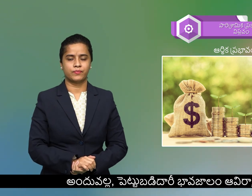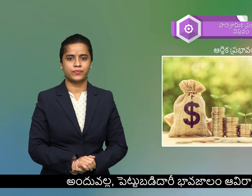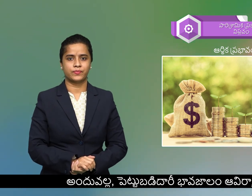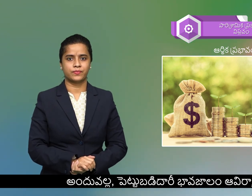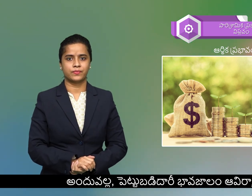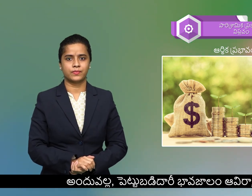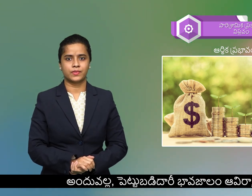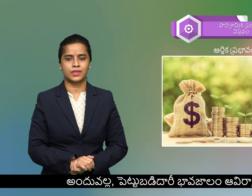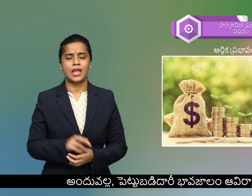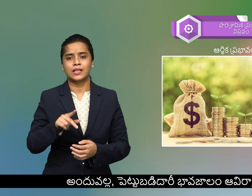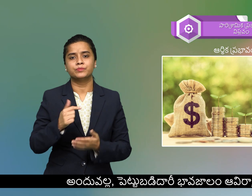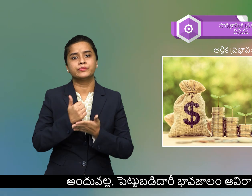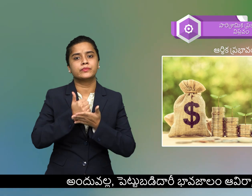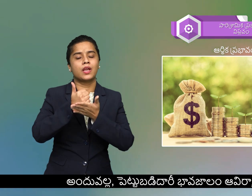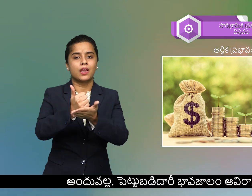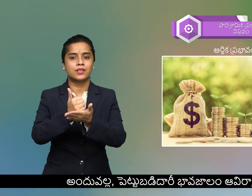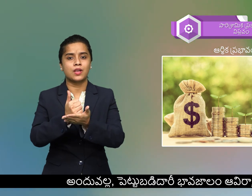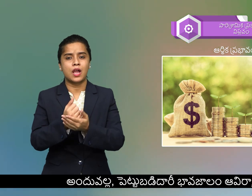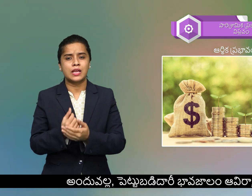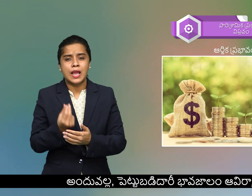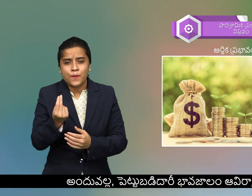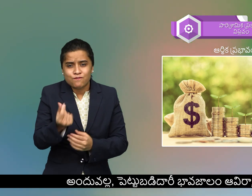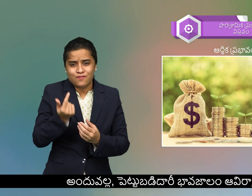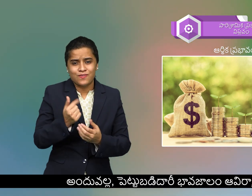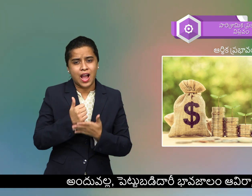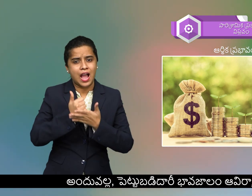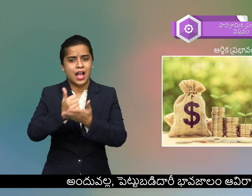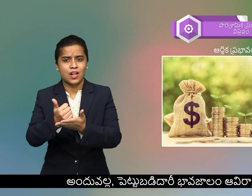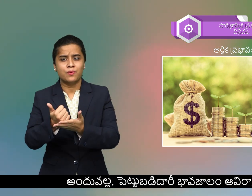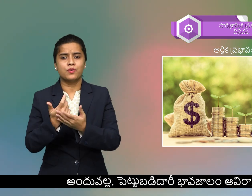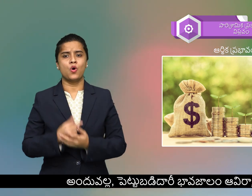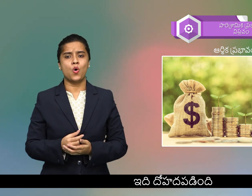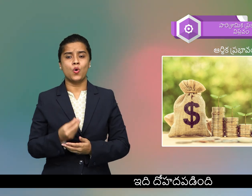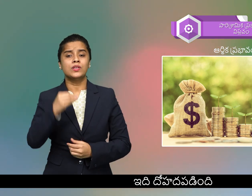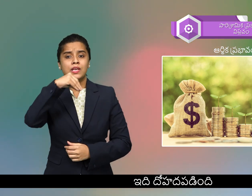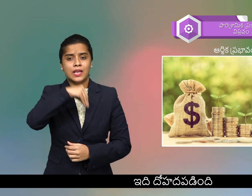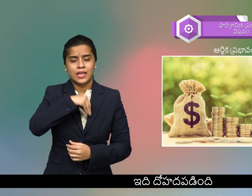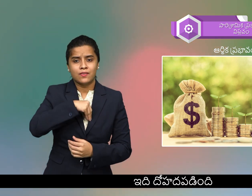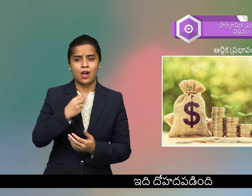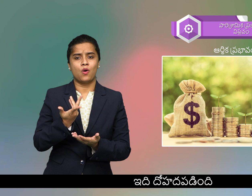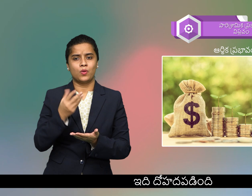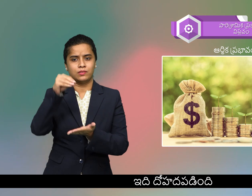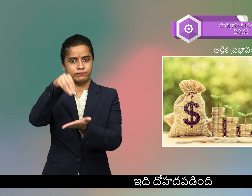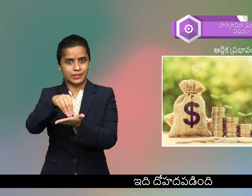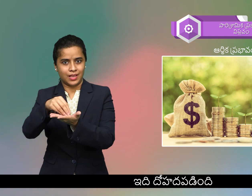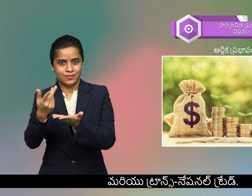అందువల్ల పెట్టుబడిదారీ భావజాలం ఆవిర్భావానికి ఇది దోహదపడింది.